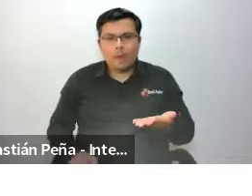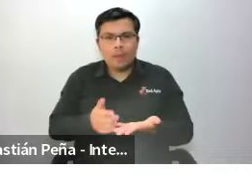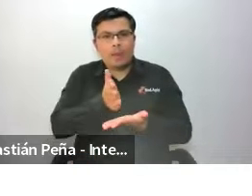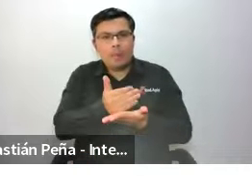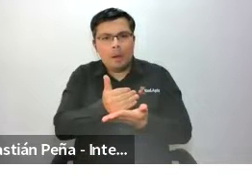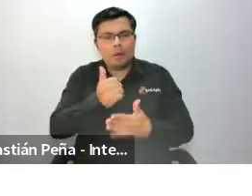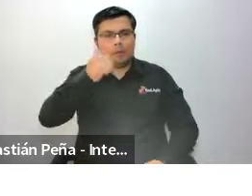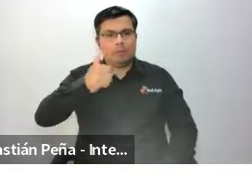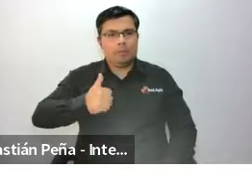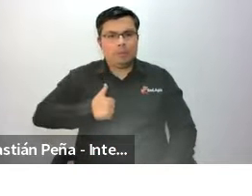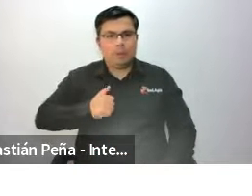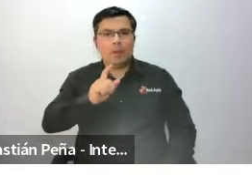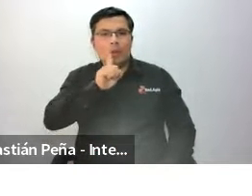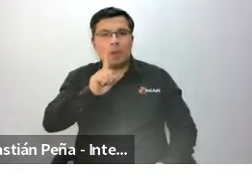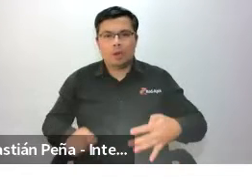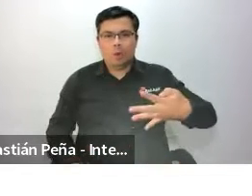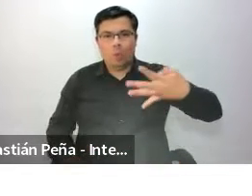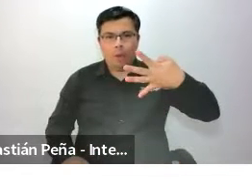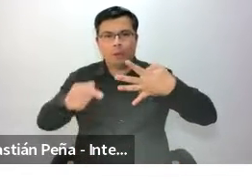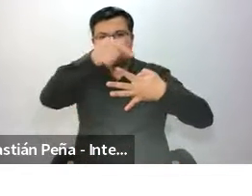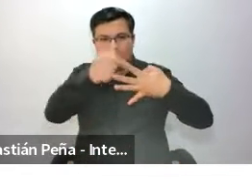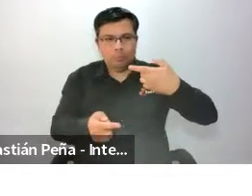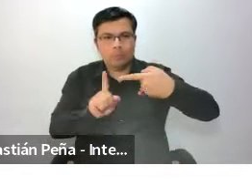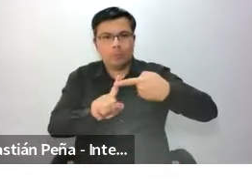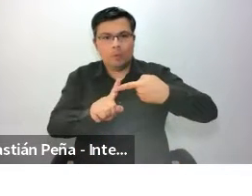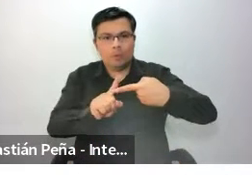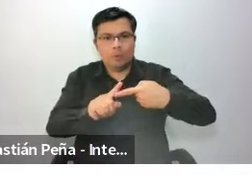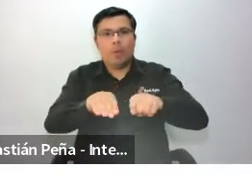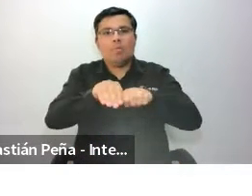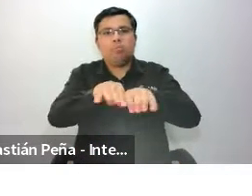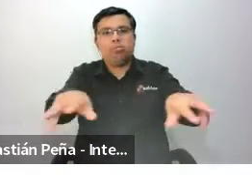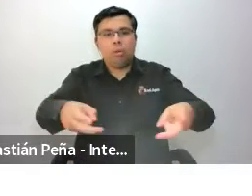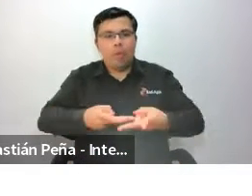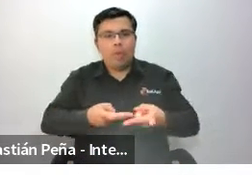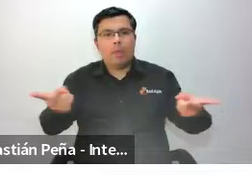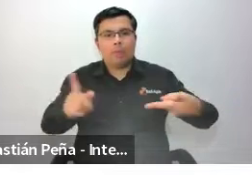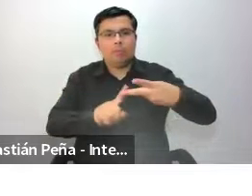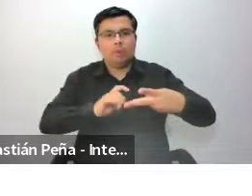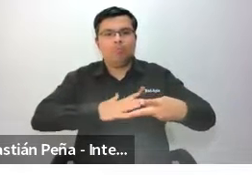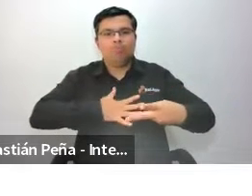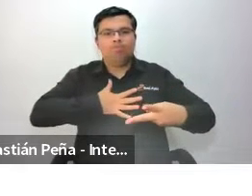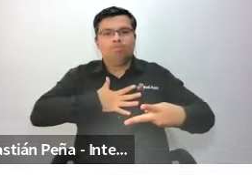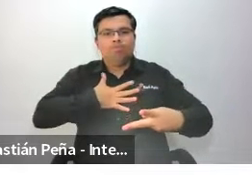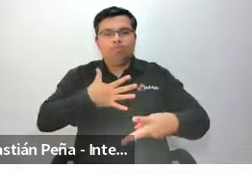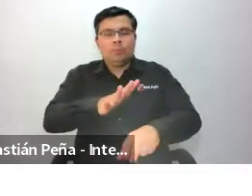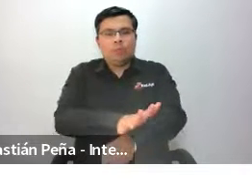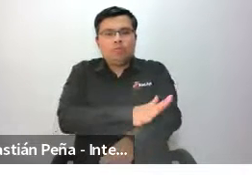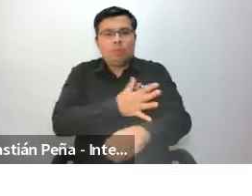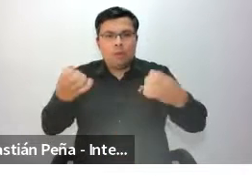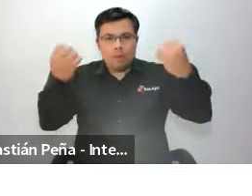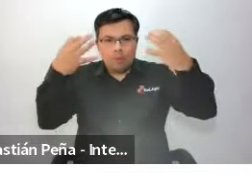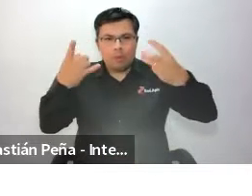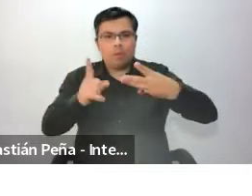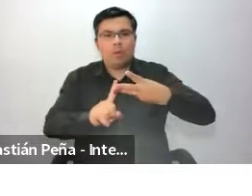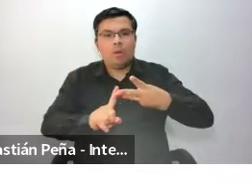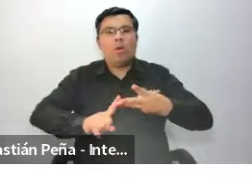tiene 4 ejes. Tiene un eje de difusión, un eje de sensibilización y formación, otro de gestión